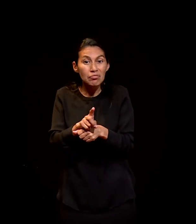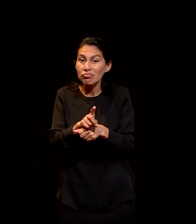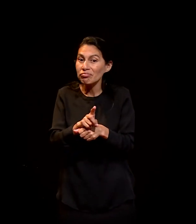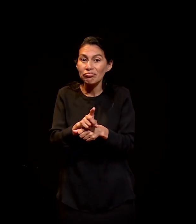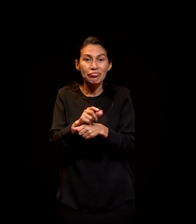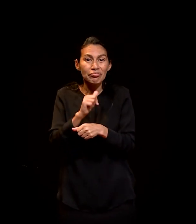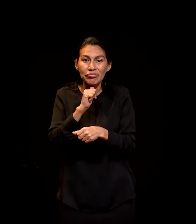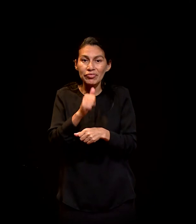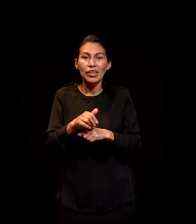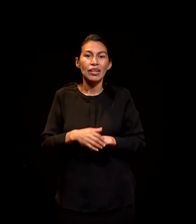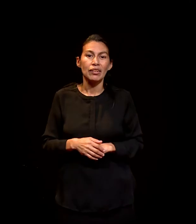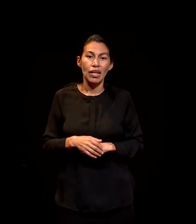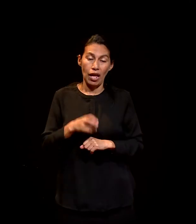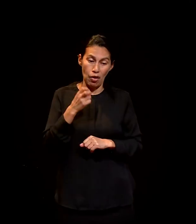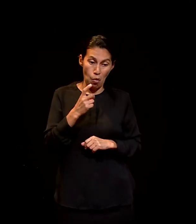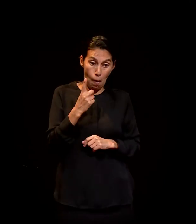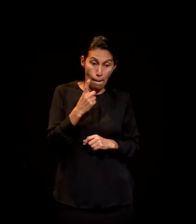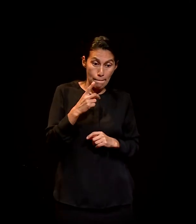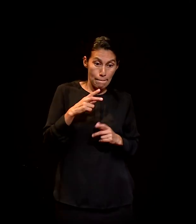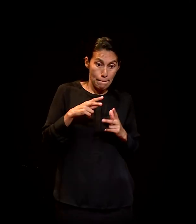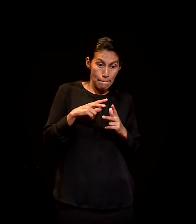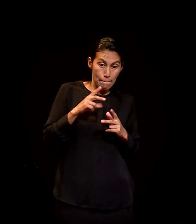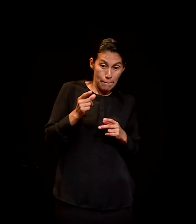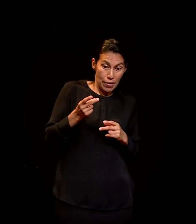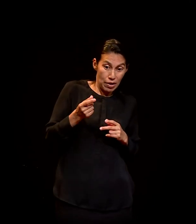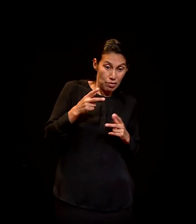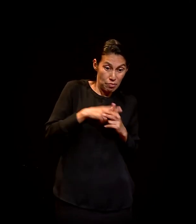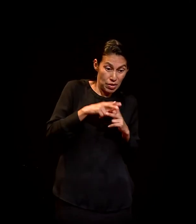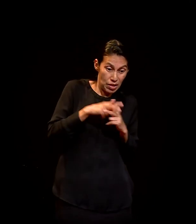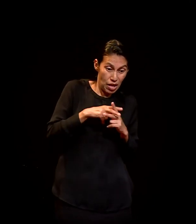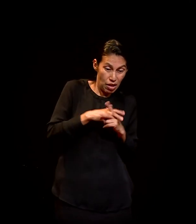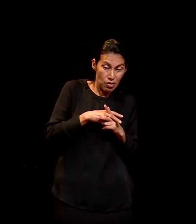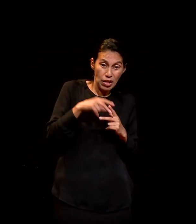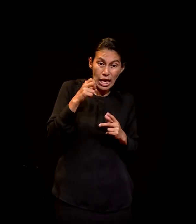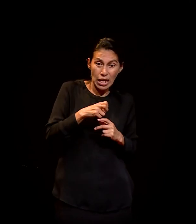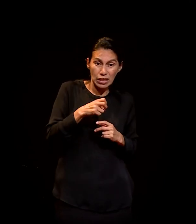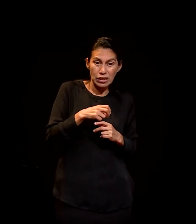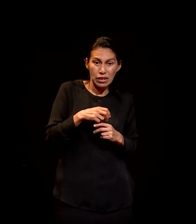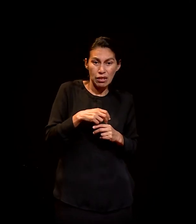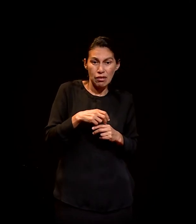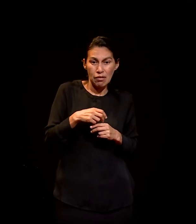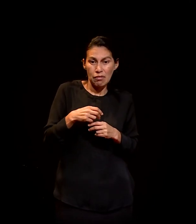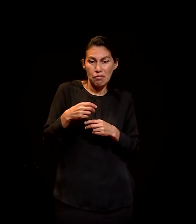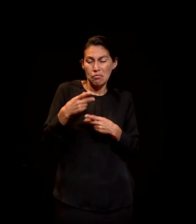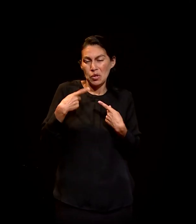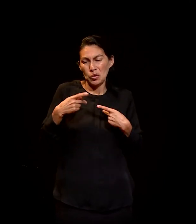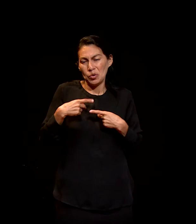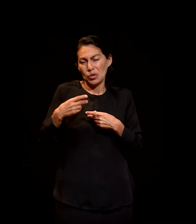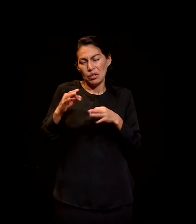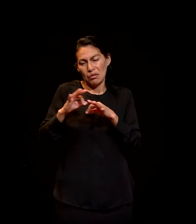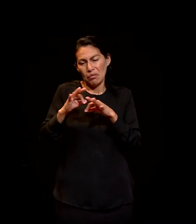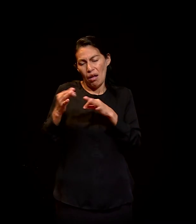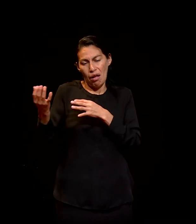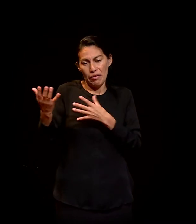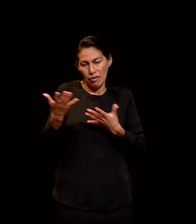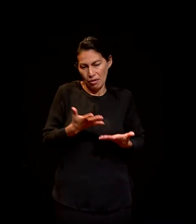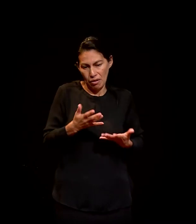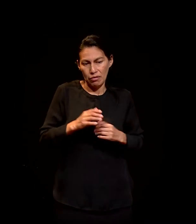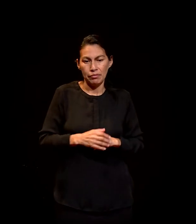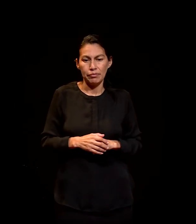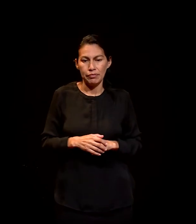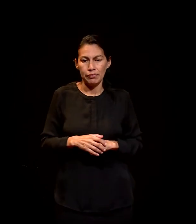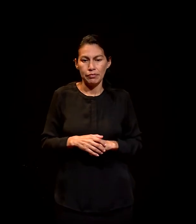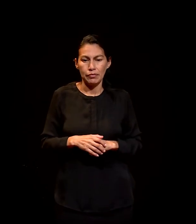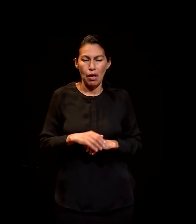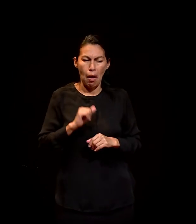ss perro con el que se estaban peleando había llegado con unos trabajadores de ahí del vivero simplemente